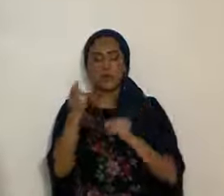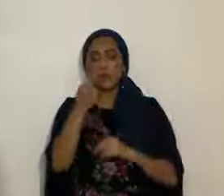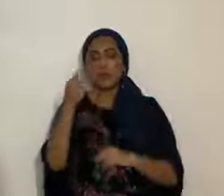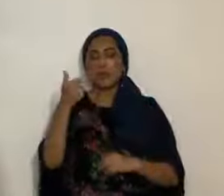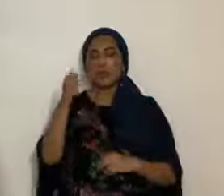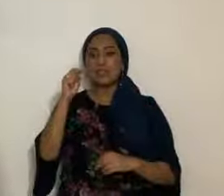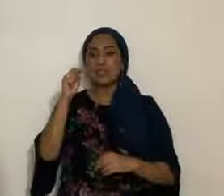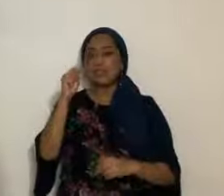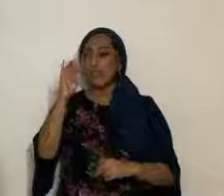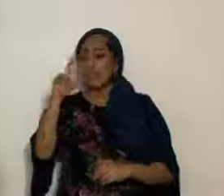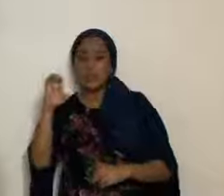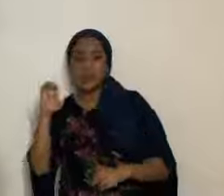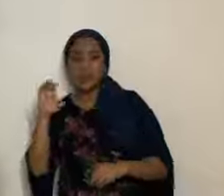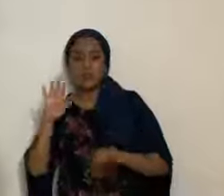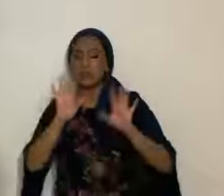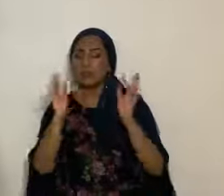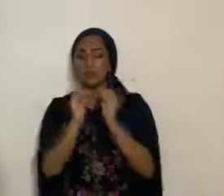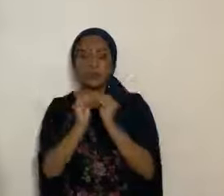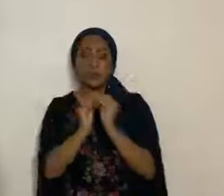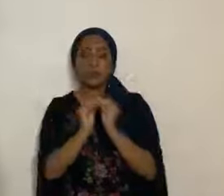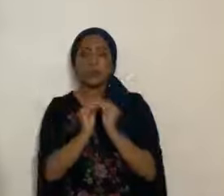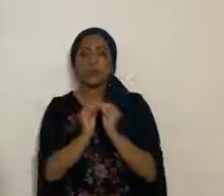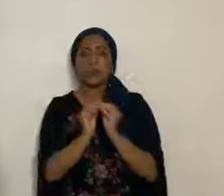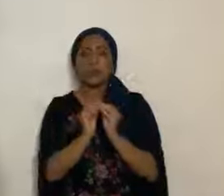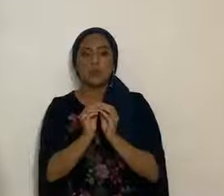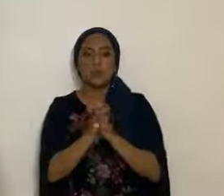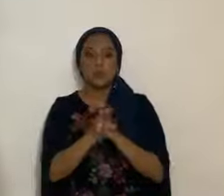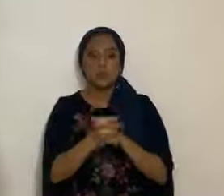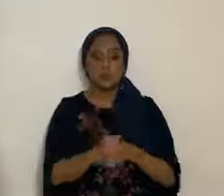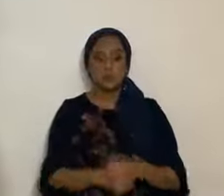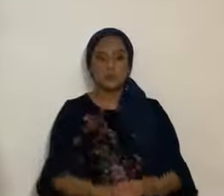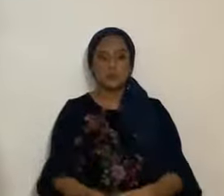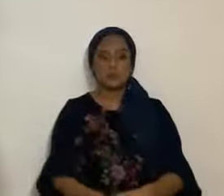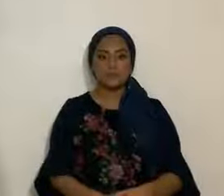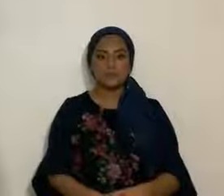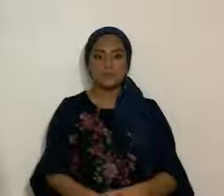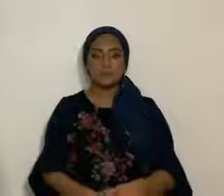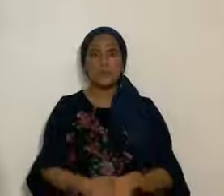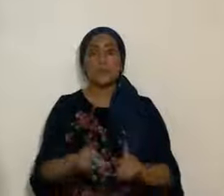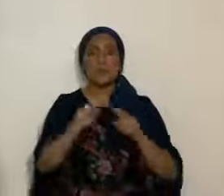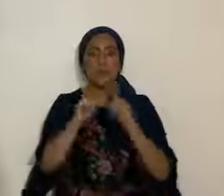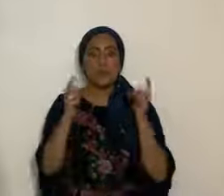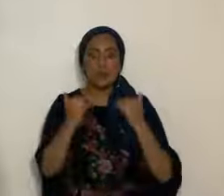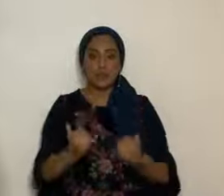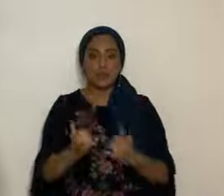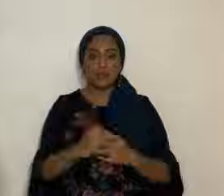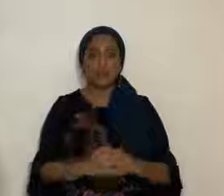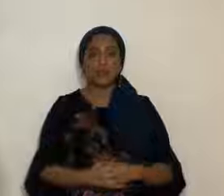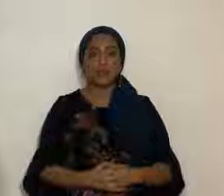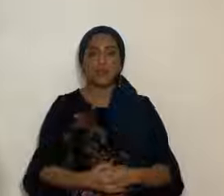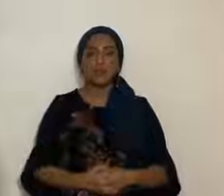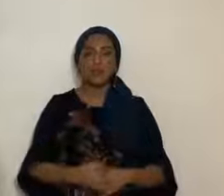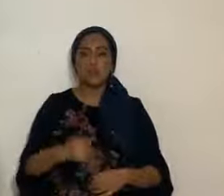converso, sin identidad, sino que ahora, por su sacrificio único